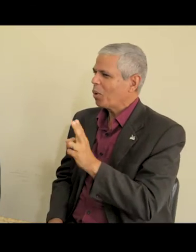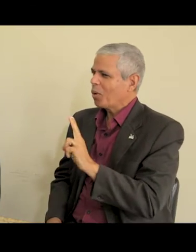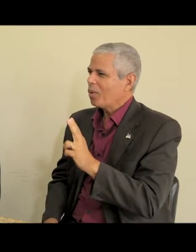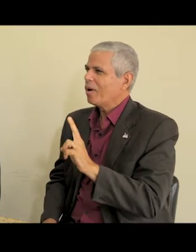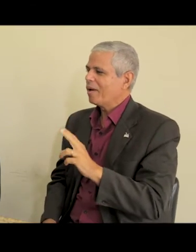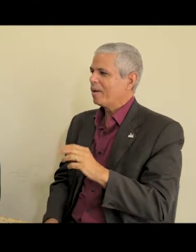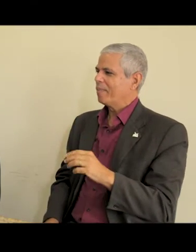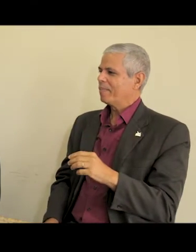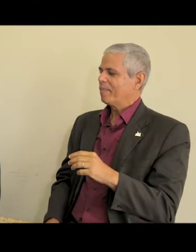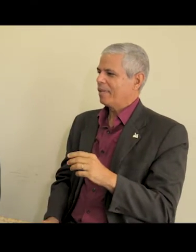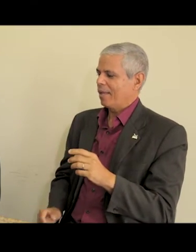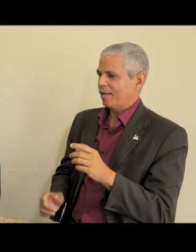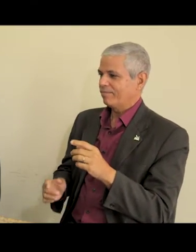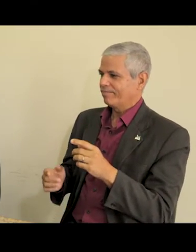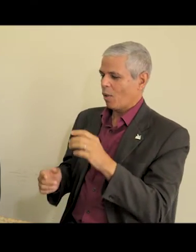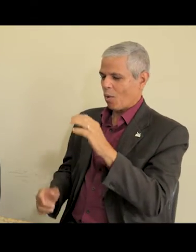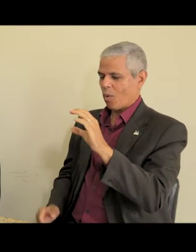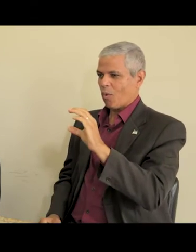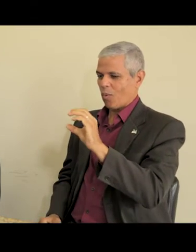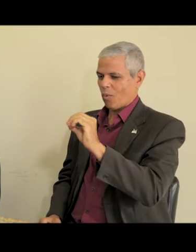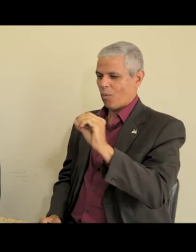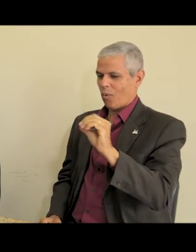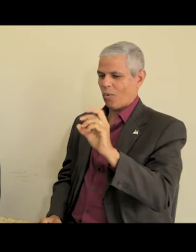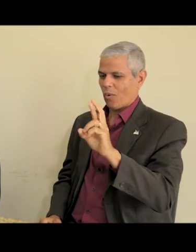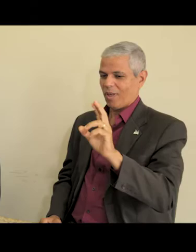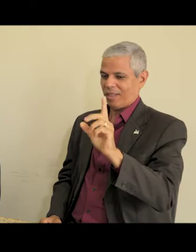cada pessoa, da forma como ela